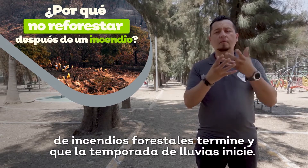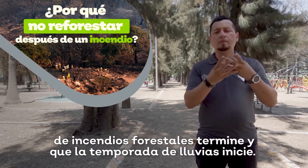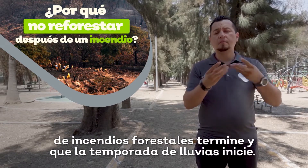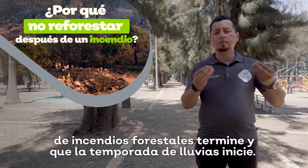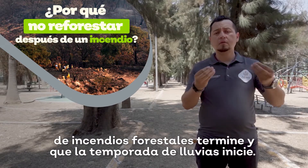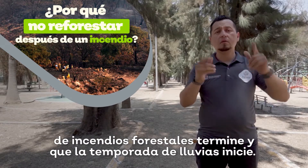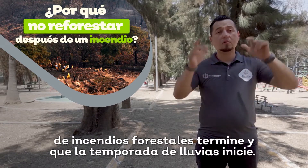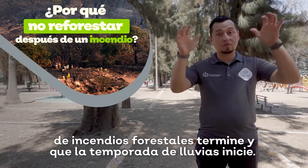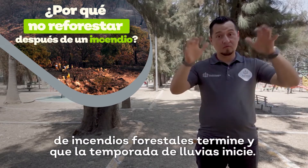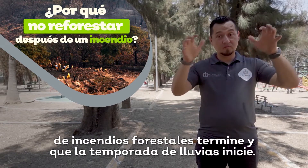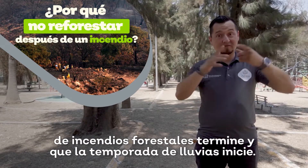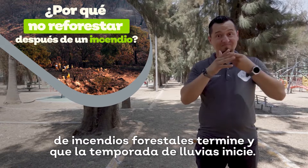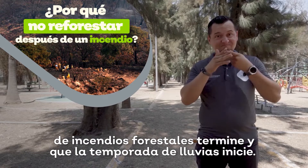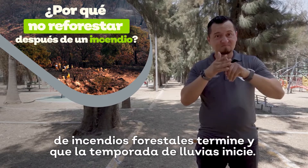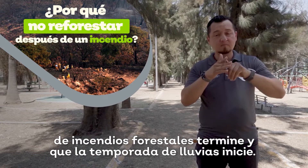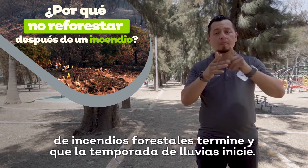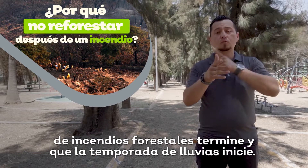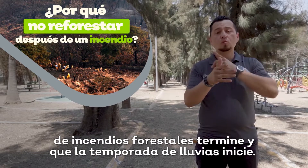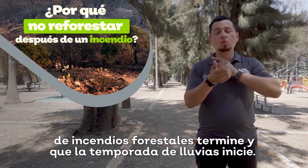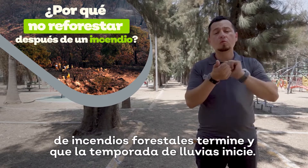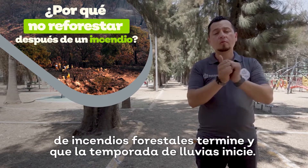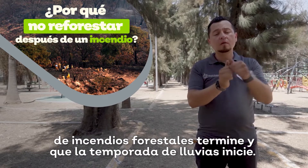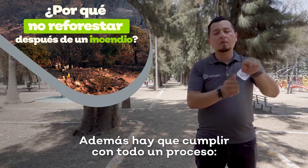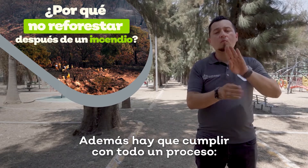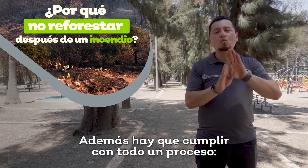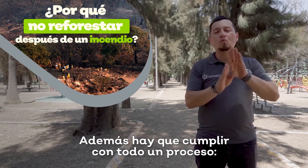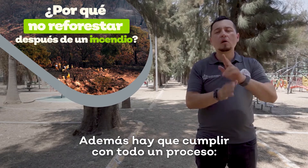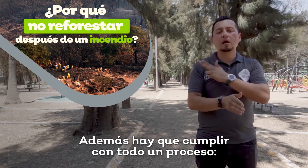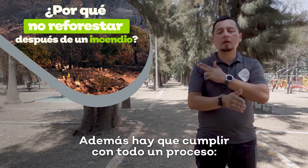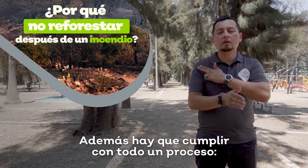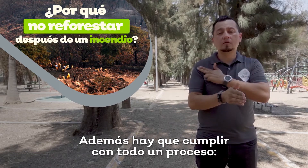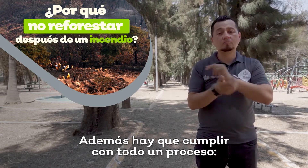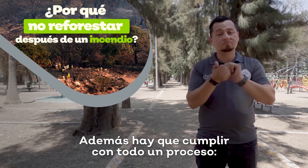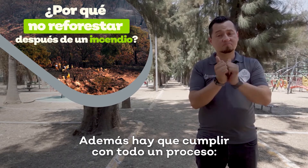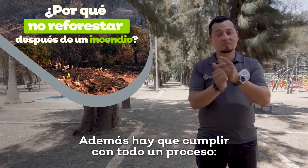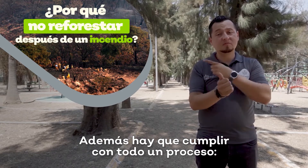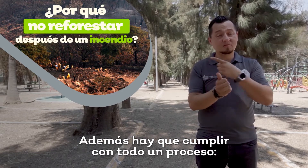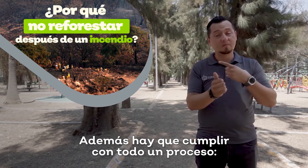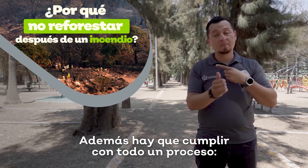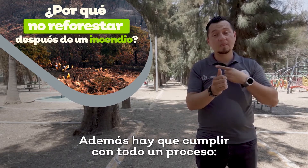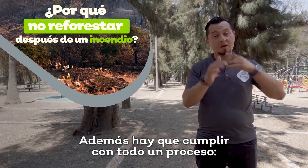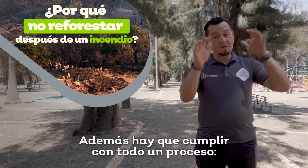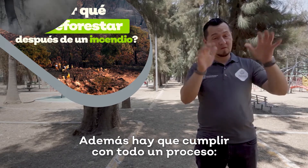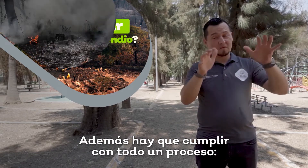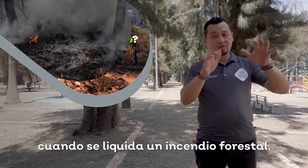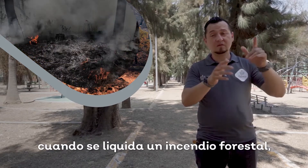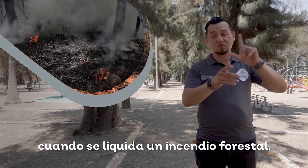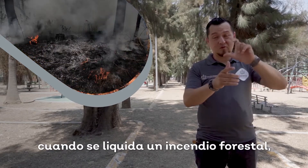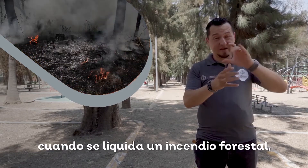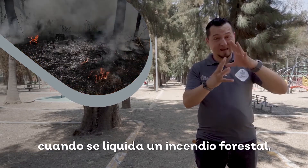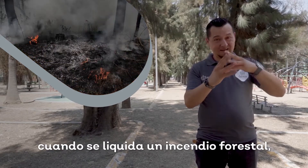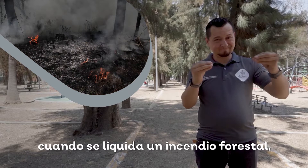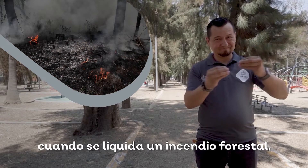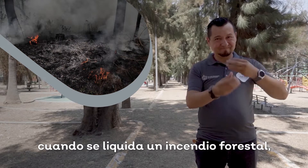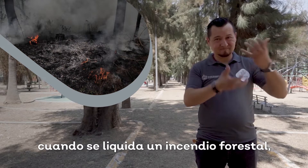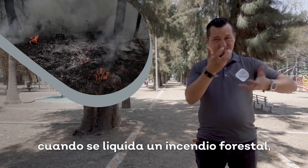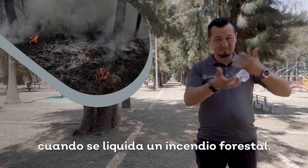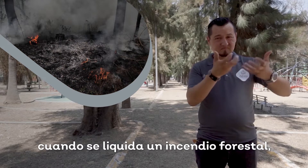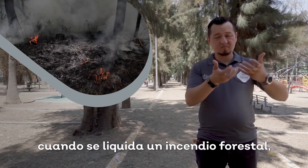termine y que la temporada de lluvias inicie. Además, hay que cumplir con todo un proceso. Cuando se liquida un incendio forestal,